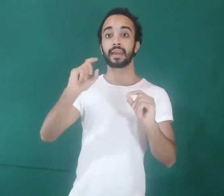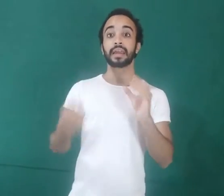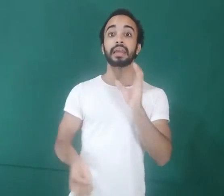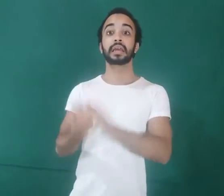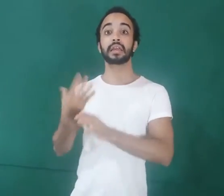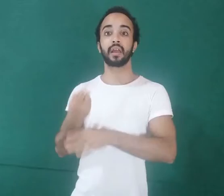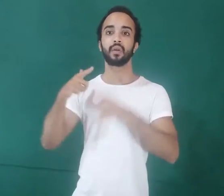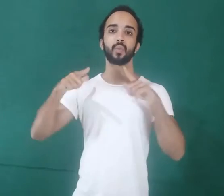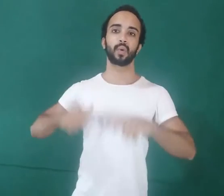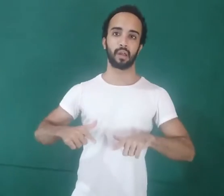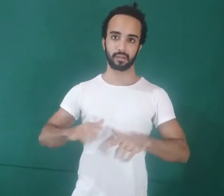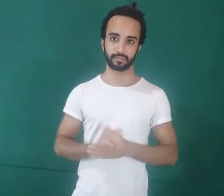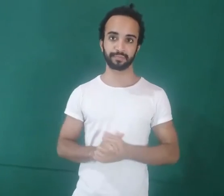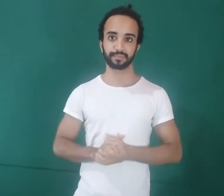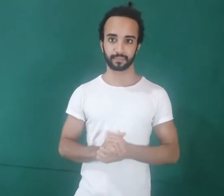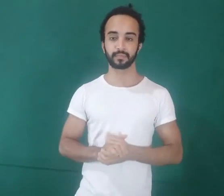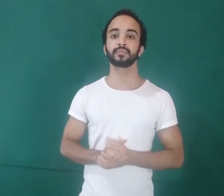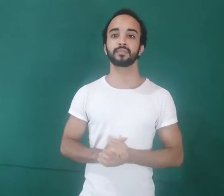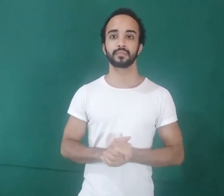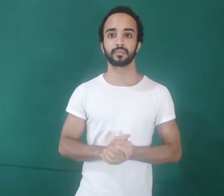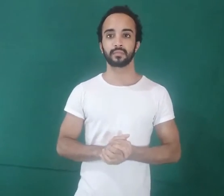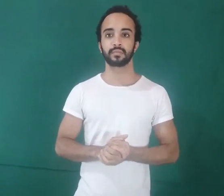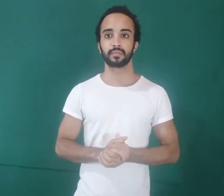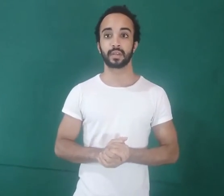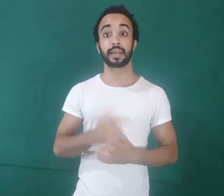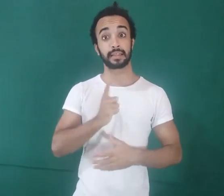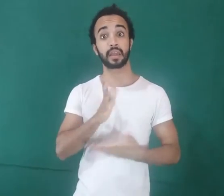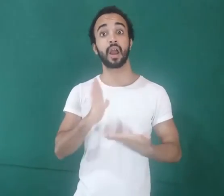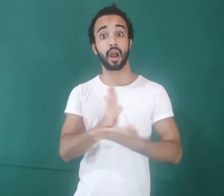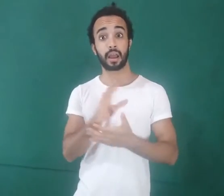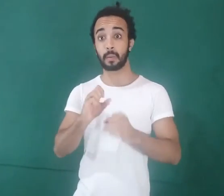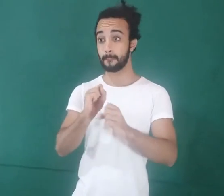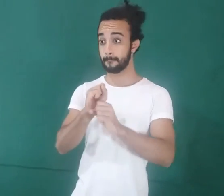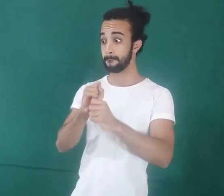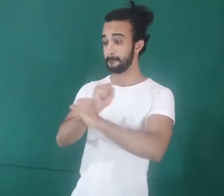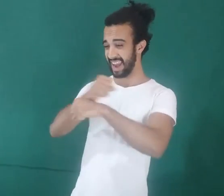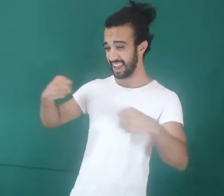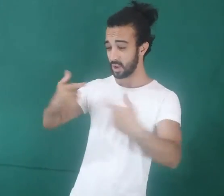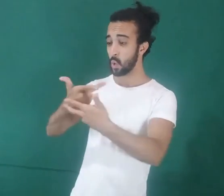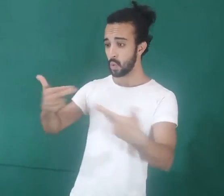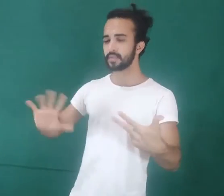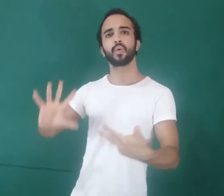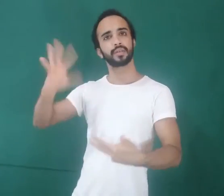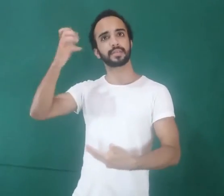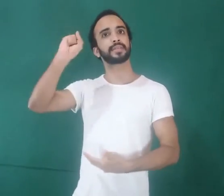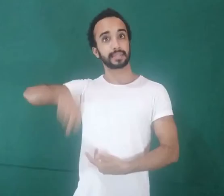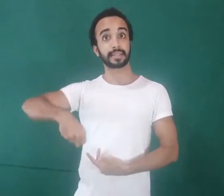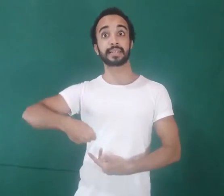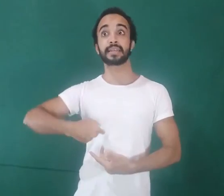esses lugares. Então, a gente tem grandes coisas acontecendo e tem literalmente grandes merdas acontecendo.